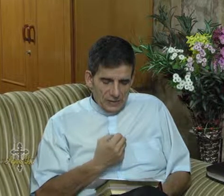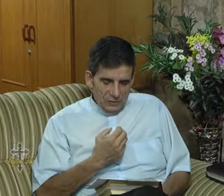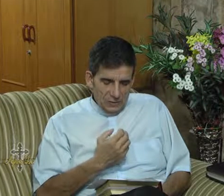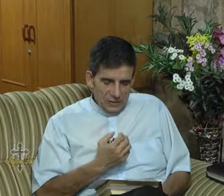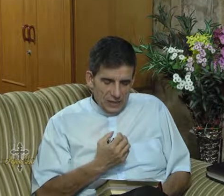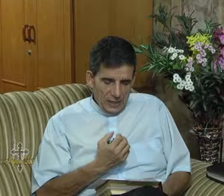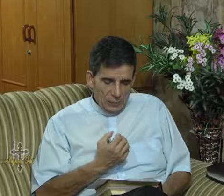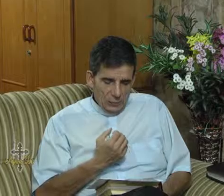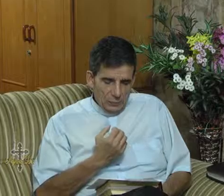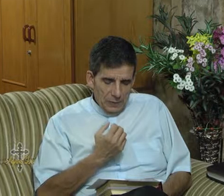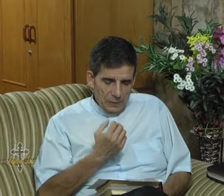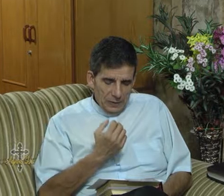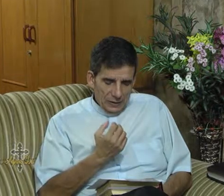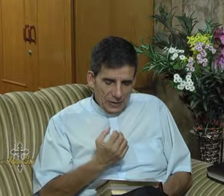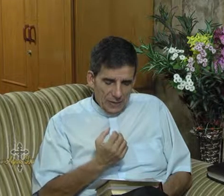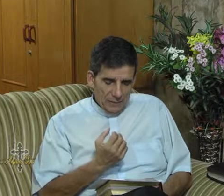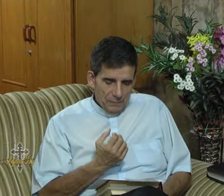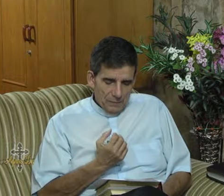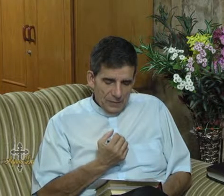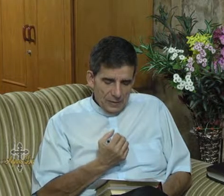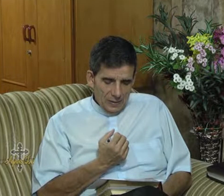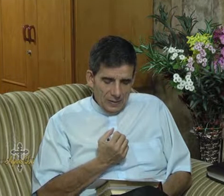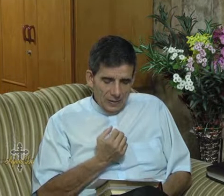a sintonizar, a experimentar,